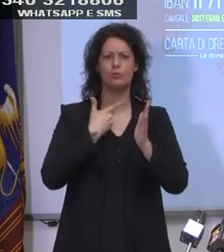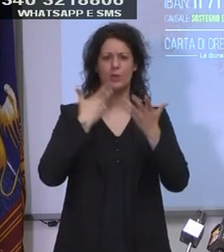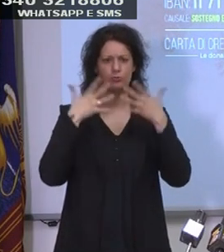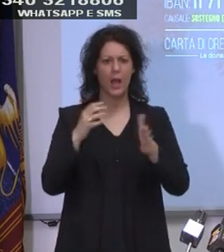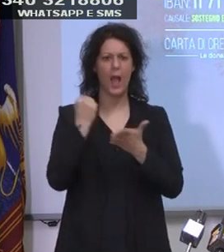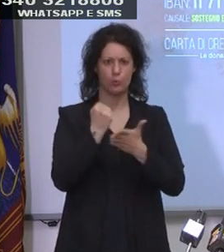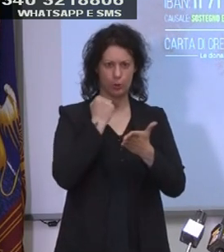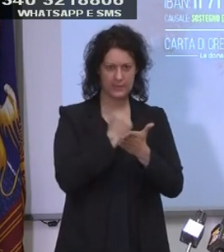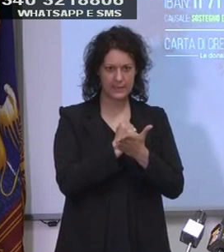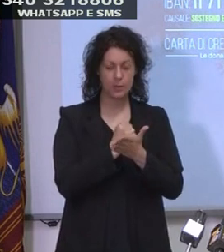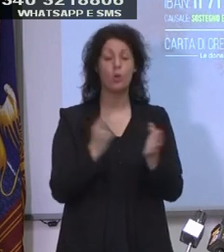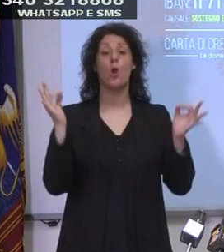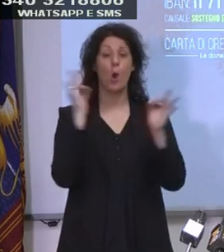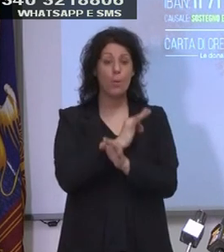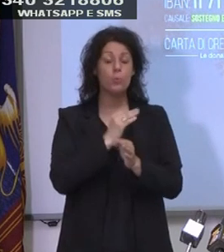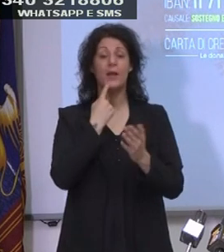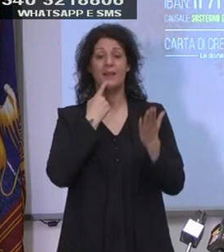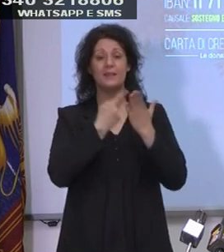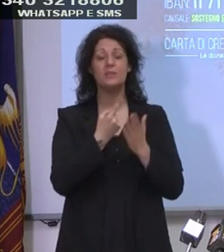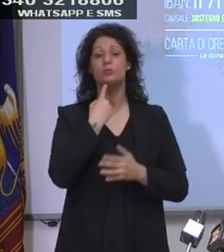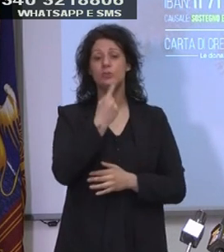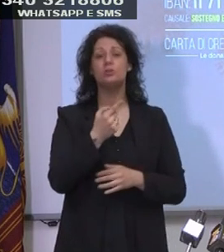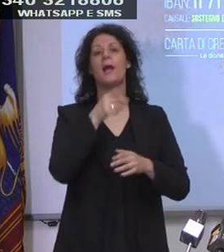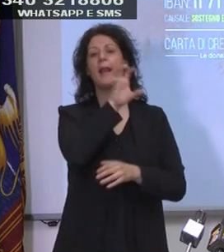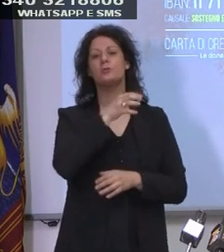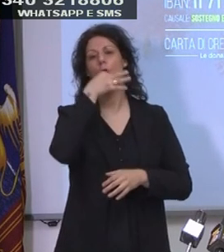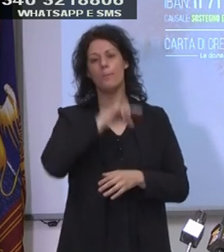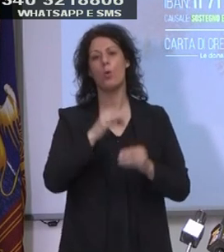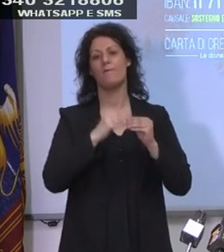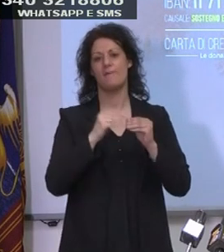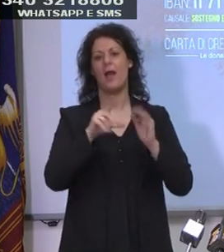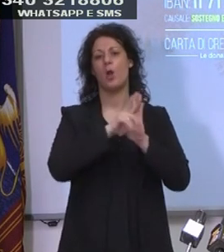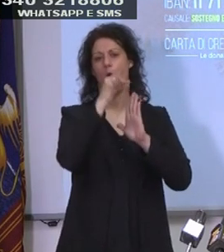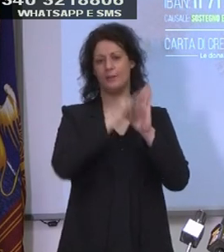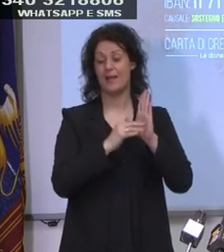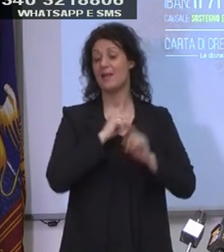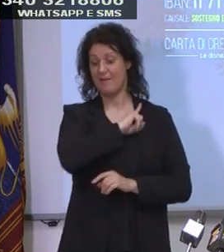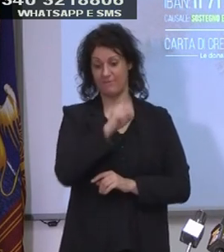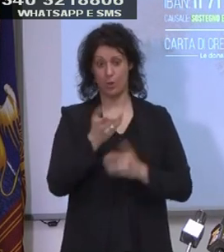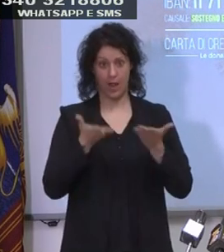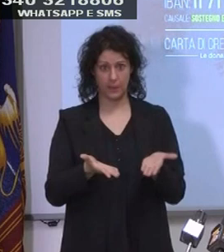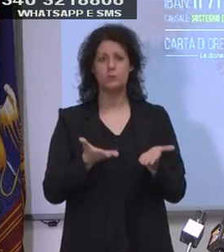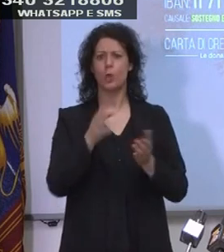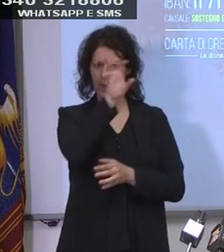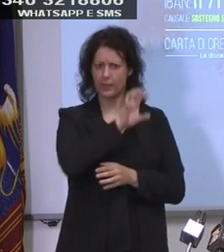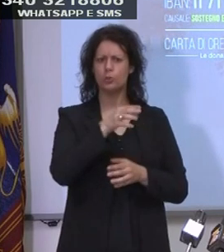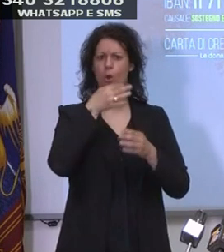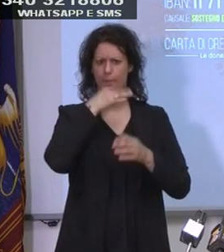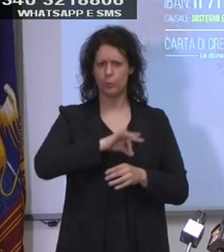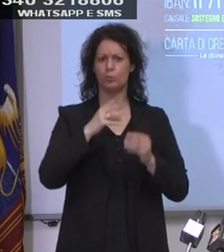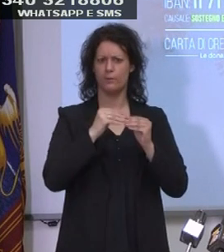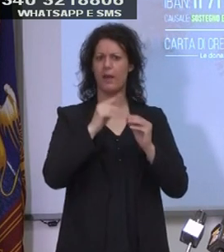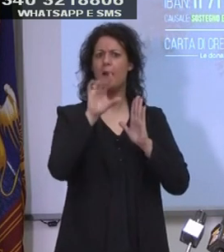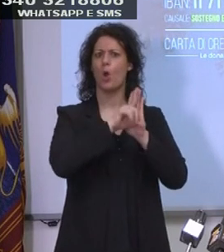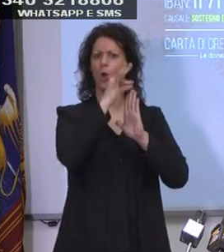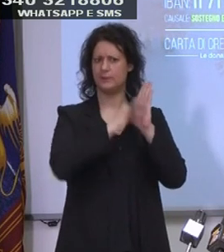ordinanza, punto. Fino ad ora è stata prevista questa finestra di fare ordinanze, punto, ed eventualmente con l'eventuale impugnativa da parte del